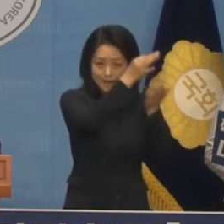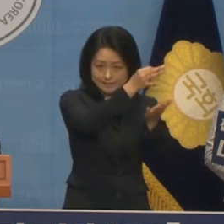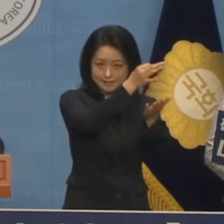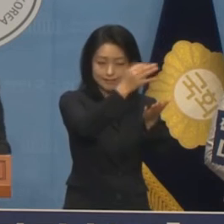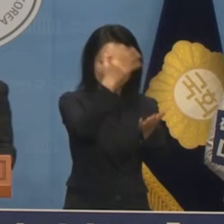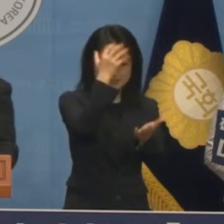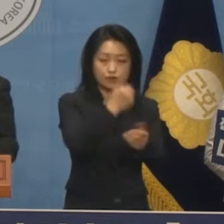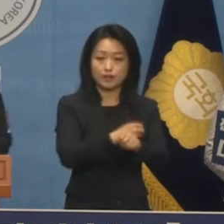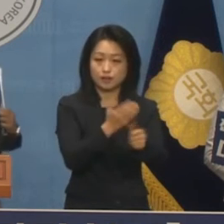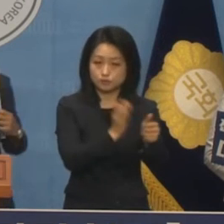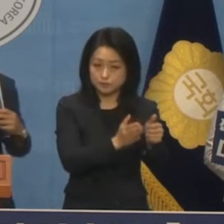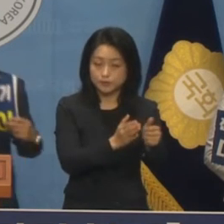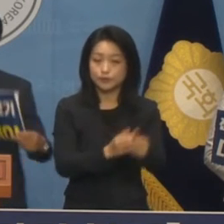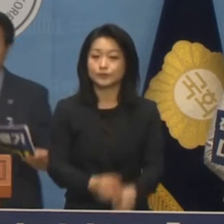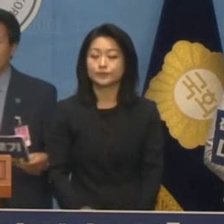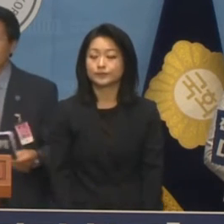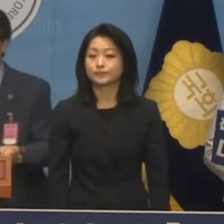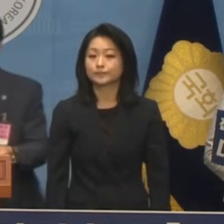호소합니다.